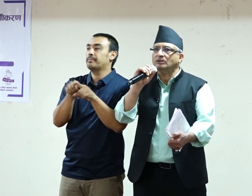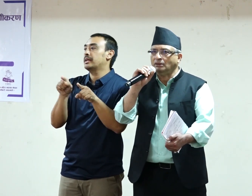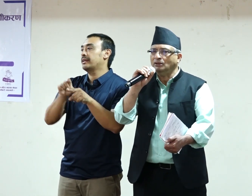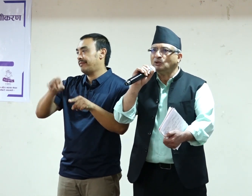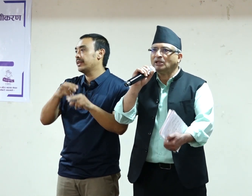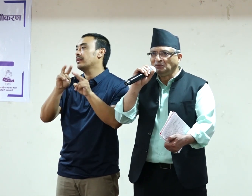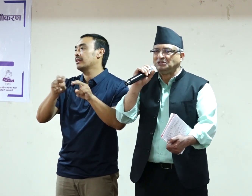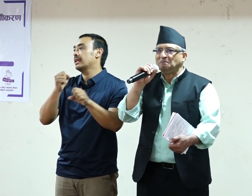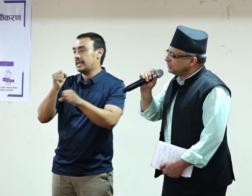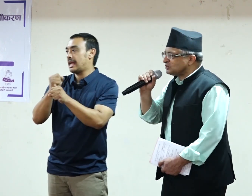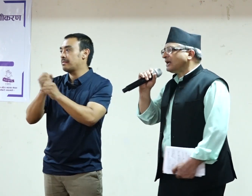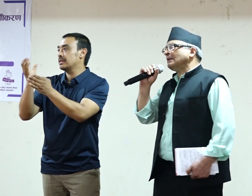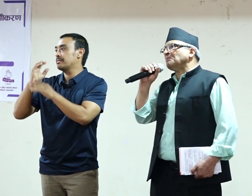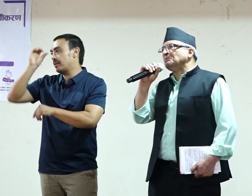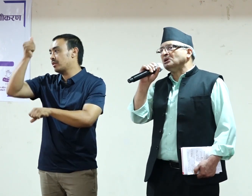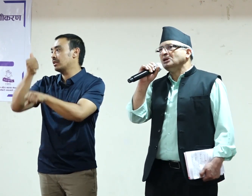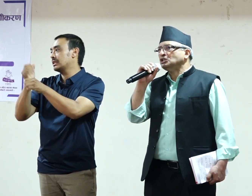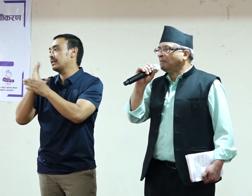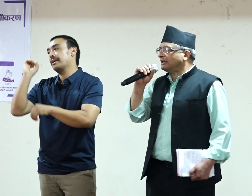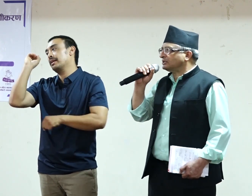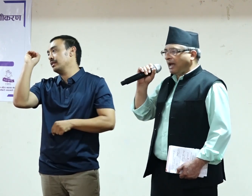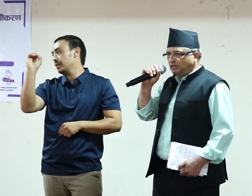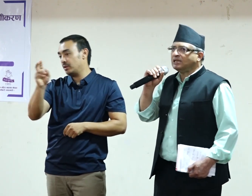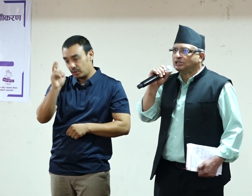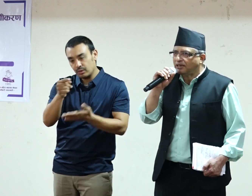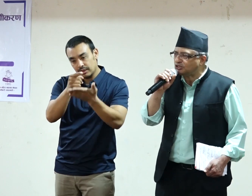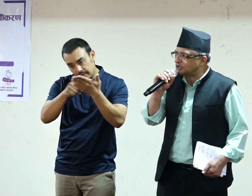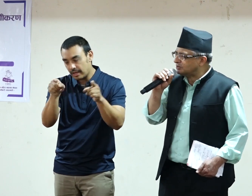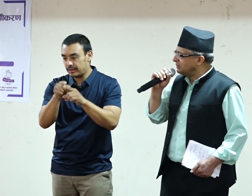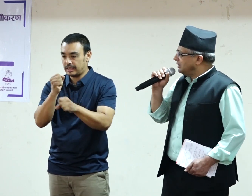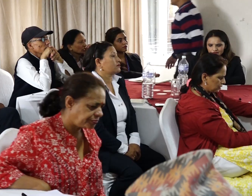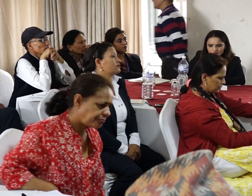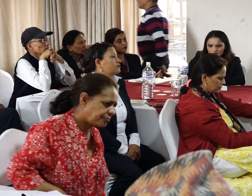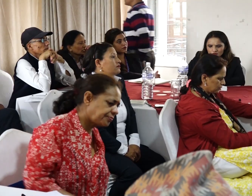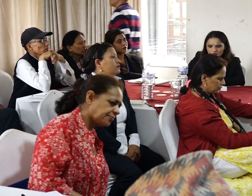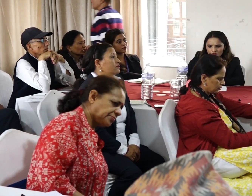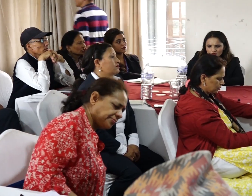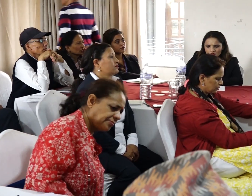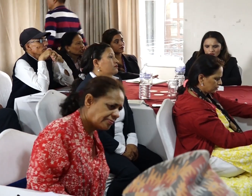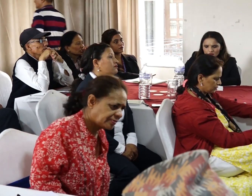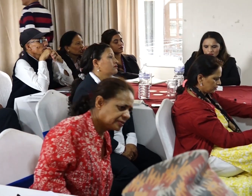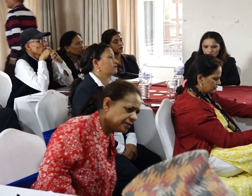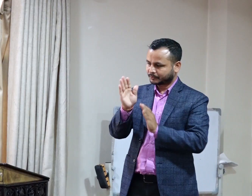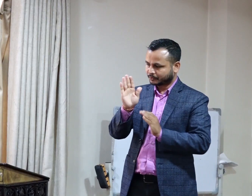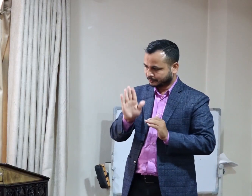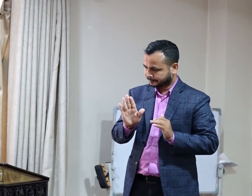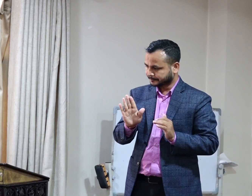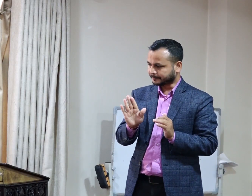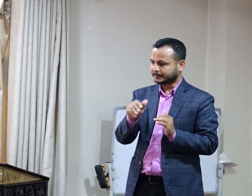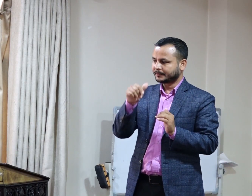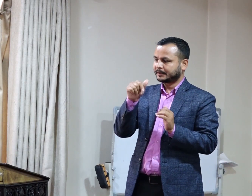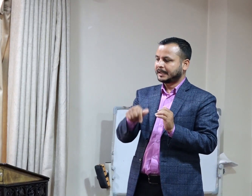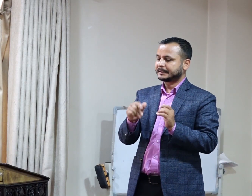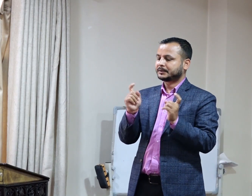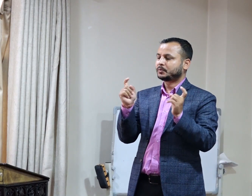फेरि अध्ययन गराउँदैछ। त्यसको आधारमा पनि सिफारिस हामी चाहिँ सिफारिस गर्छौँ। राष्ट्रिय बहिरा महासङ्घ नेपालका अध्यक्ष सन्तोष केसीले